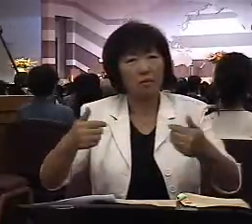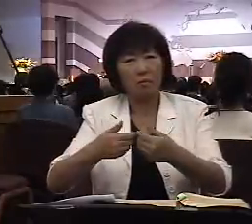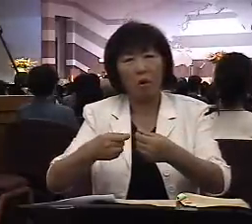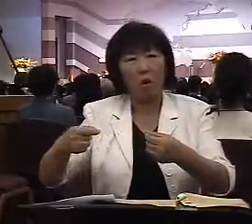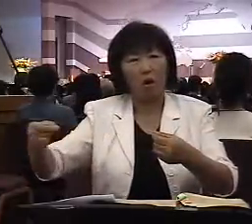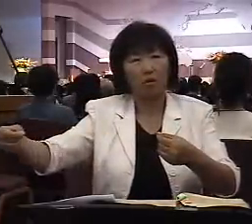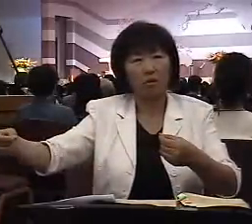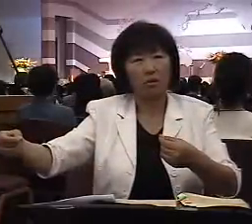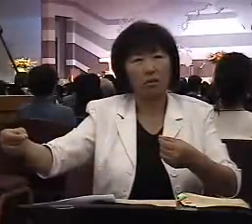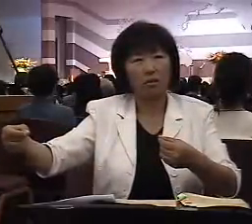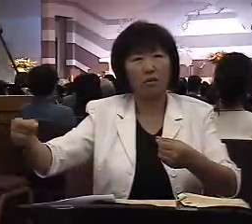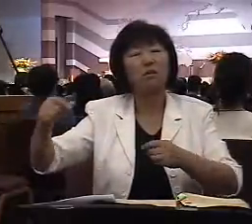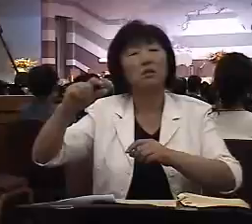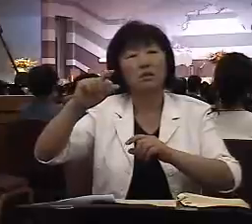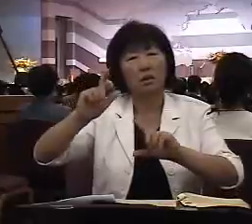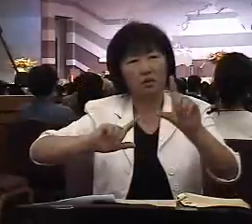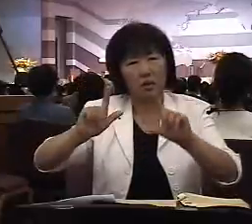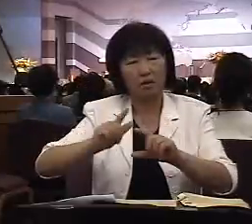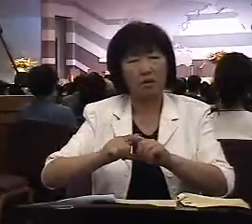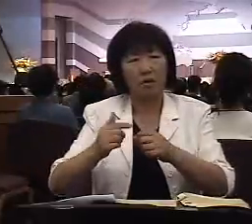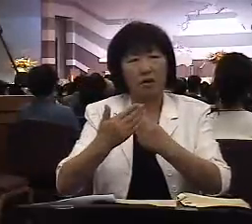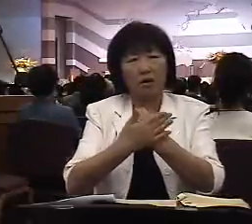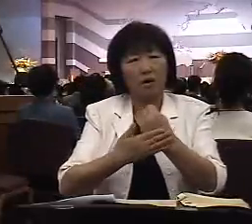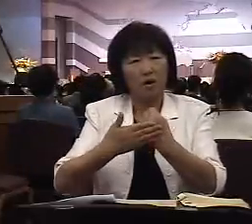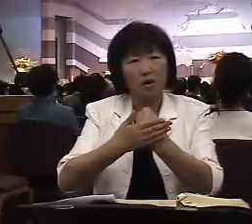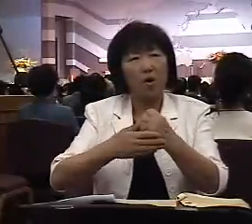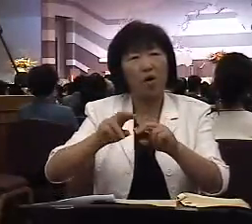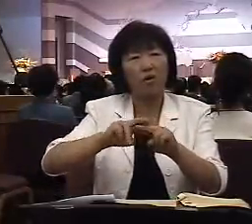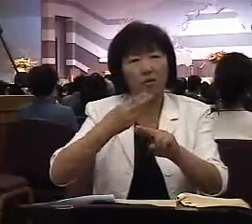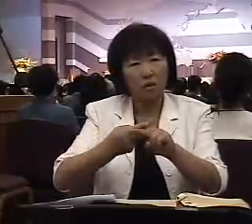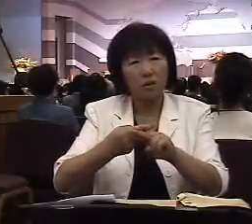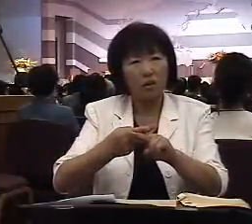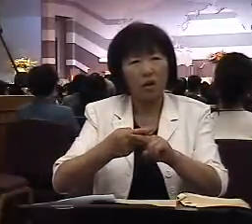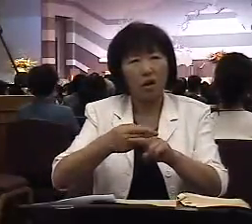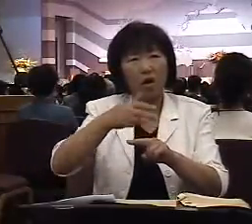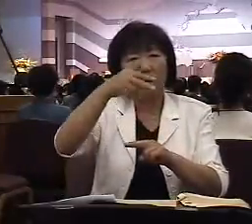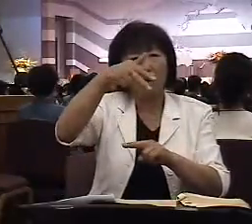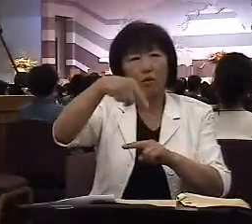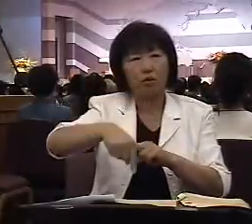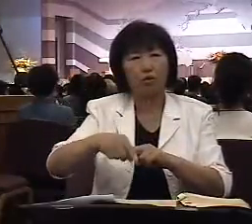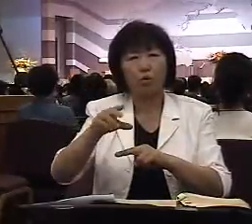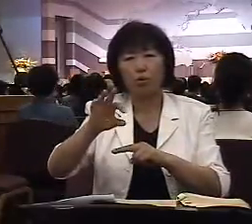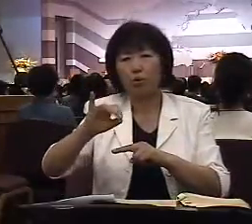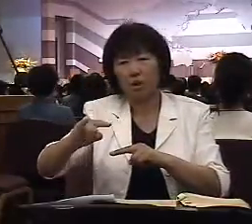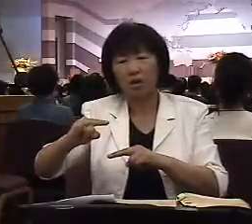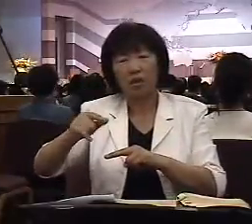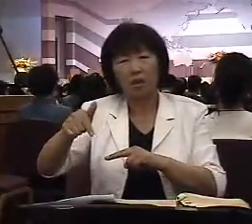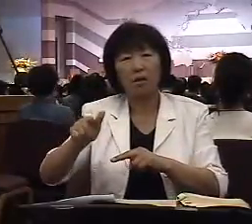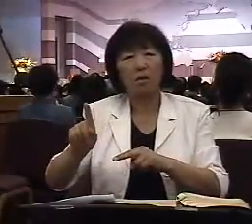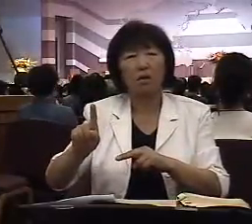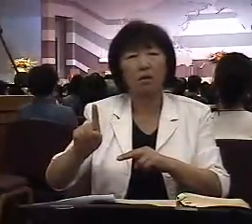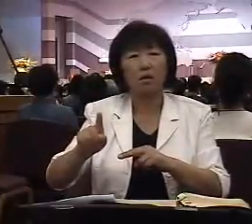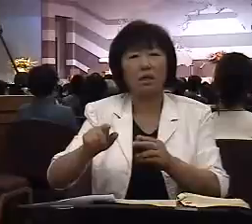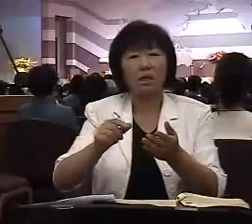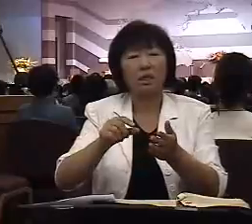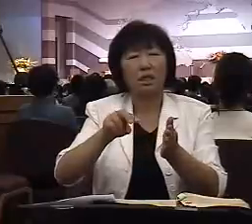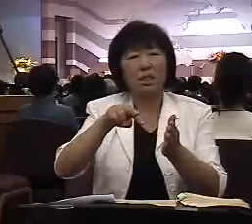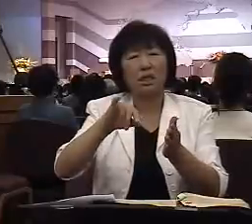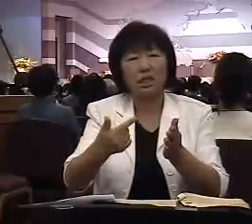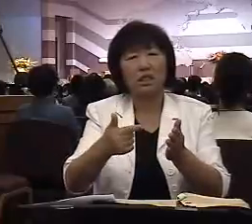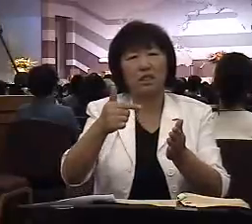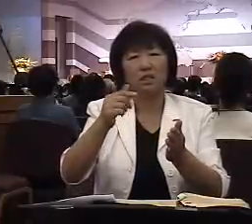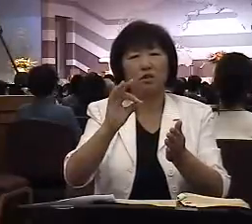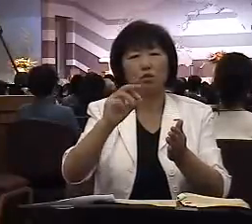현상이에요. 저는 은사주의를 반대하는 것은 아닙니다. 신유도 믿고